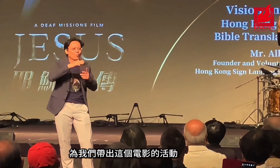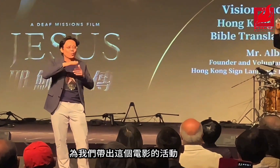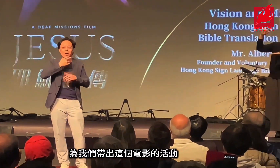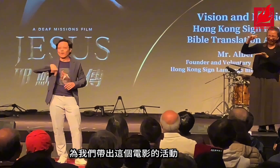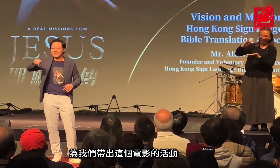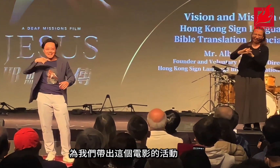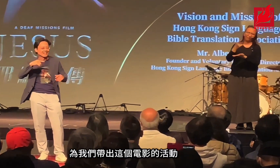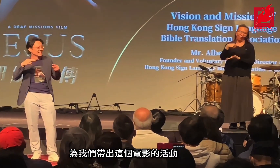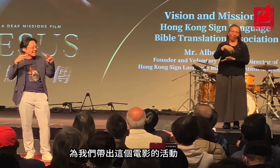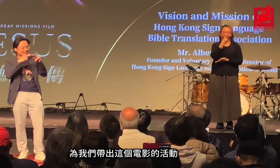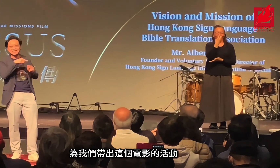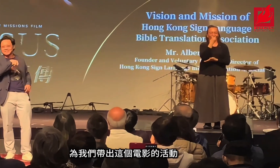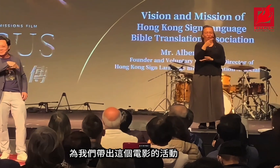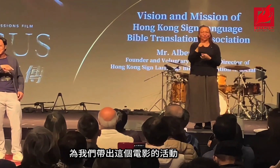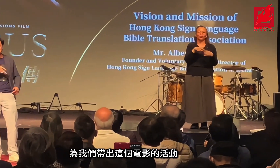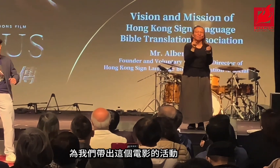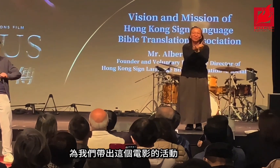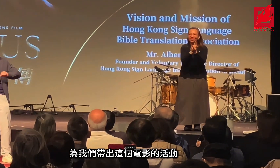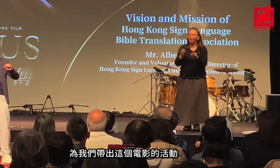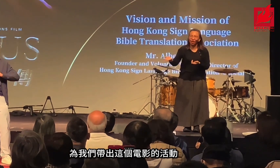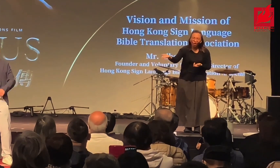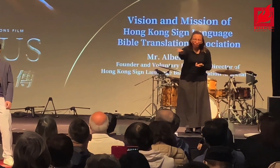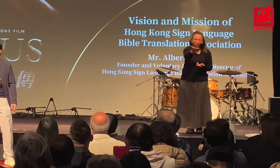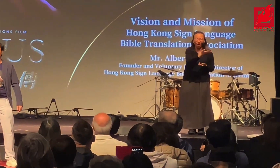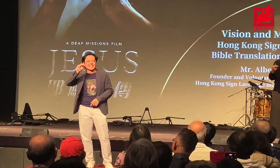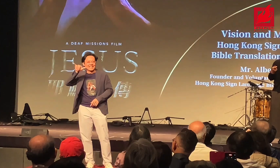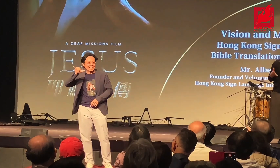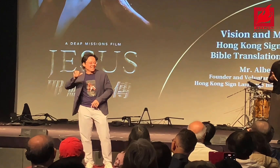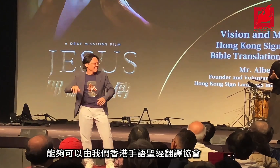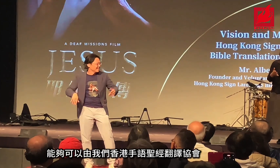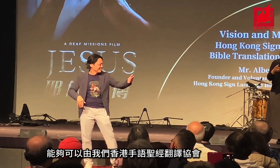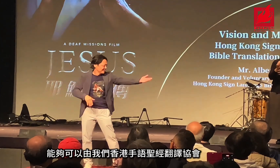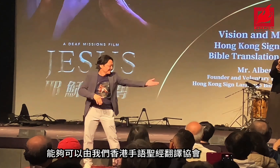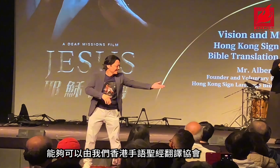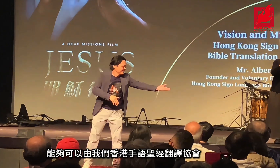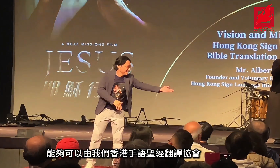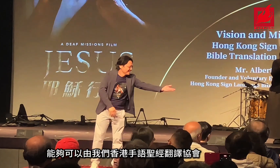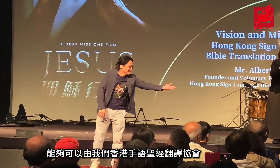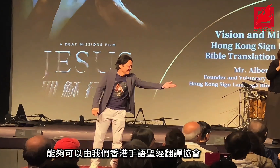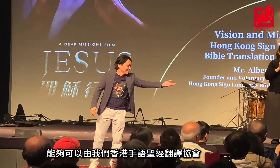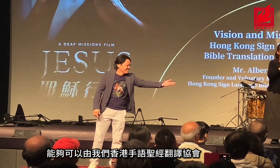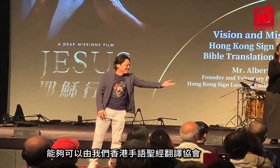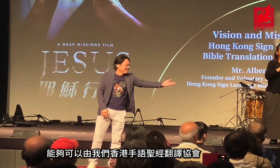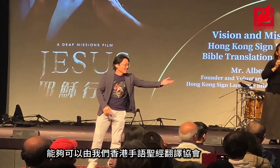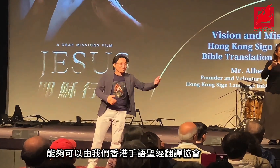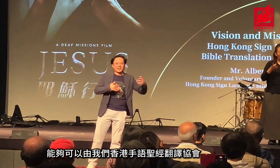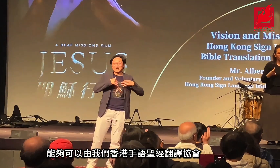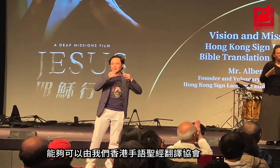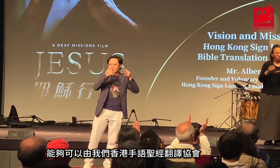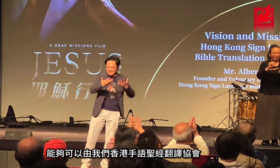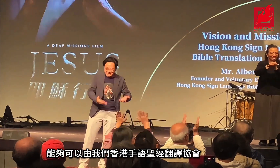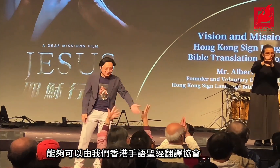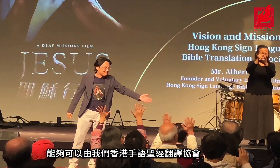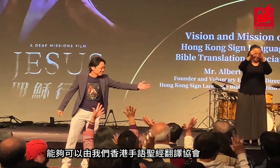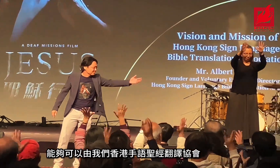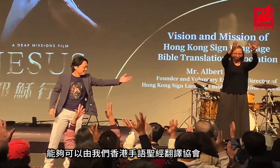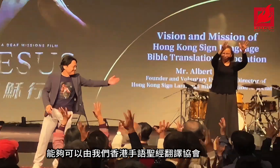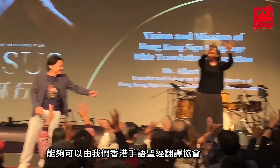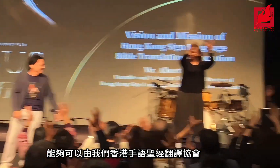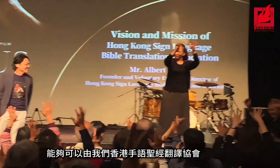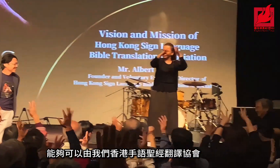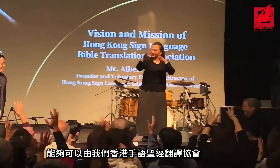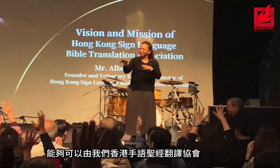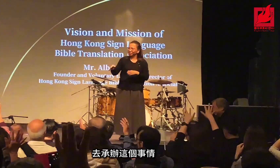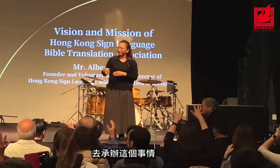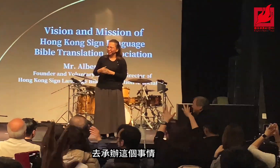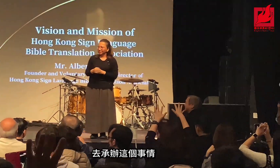為我哋去帶出呢個嘅電影嘅活動，能夠可以由我哋香港手語聖經翻譯